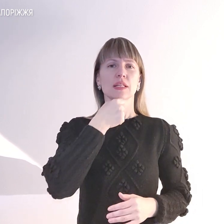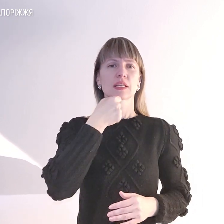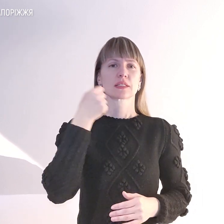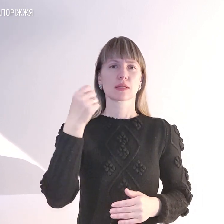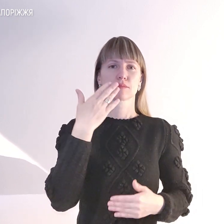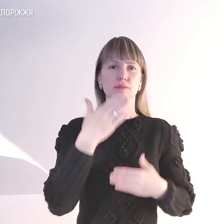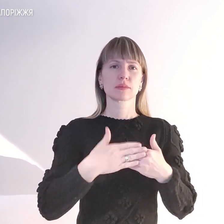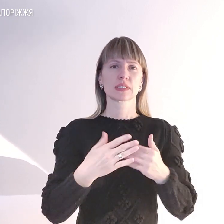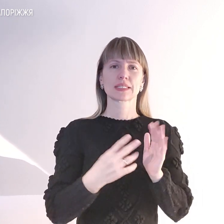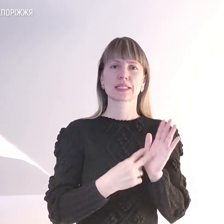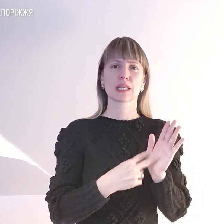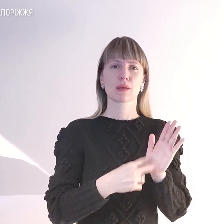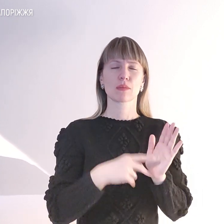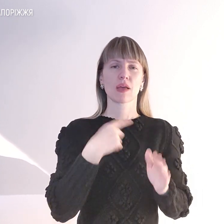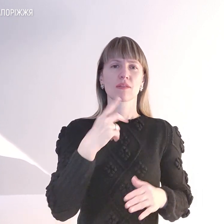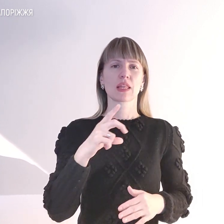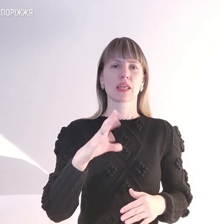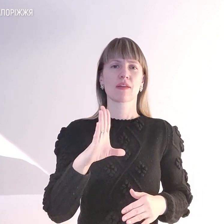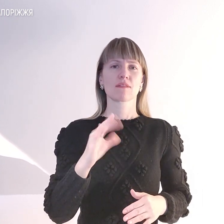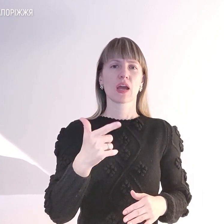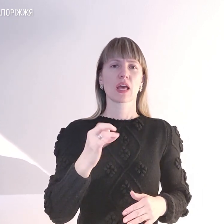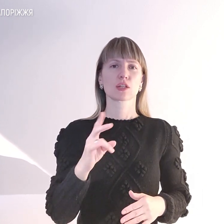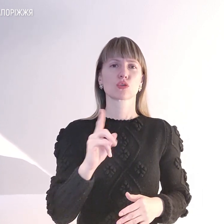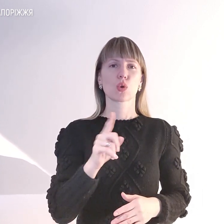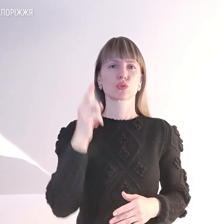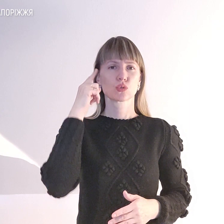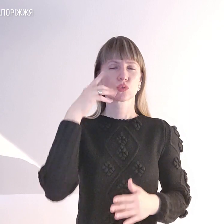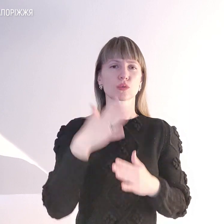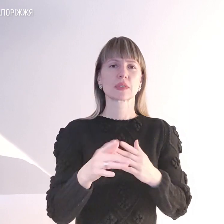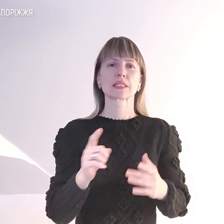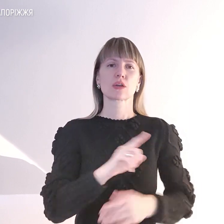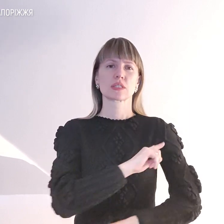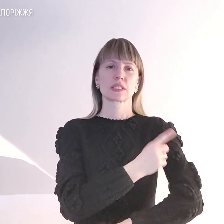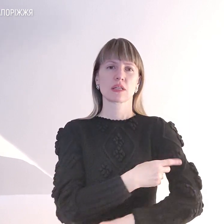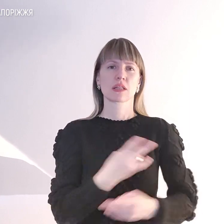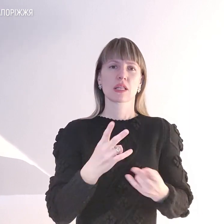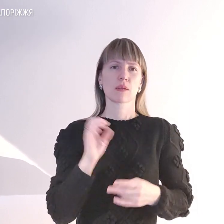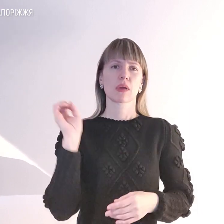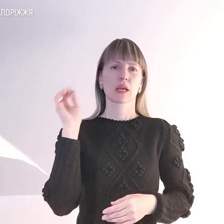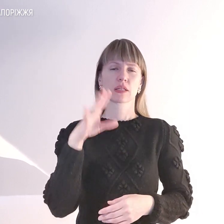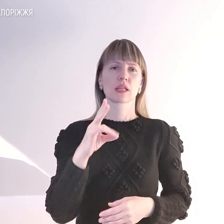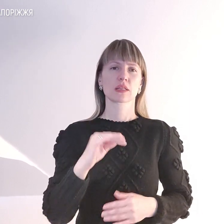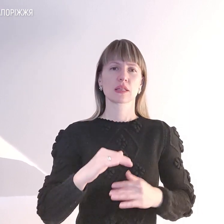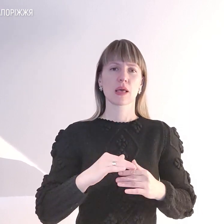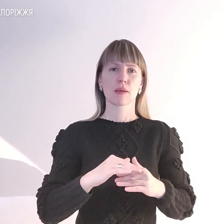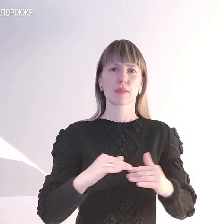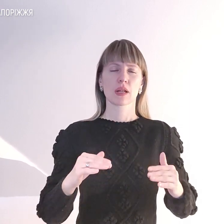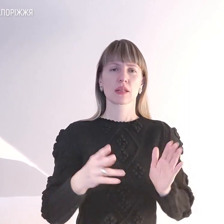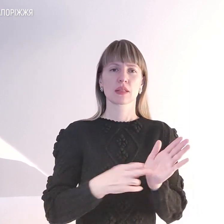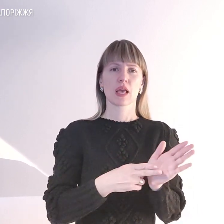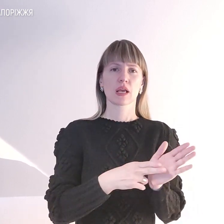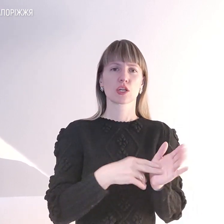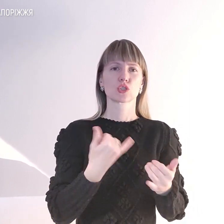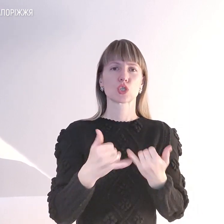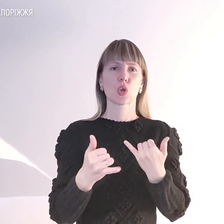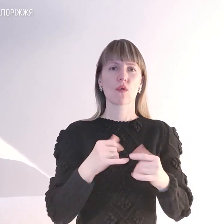близько 70, каже Євген. Аби кожен розумів, з якою силою треба кидати, на паркані наклеєні жовті позначки, пояснює